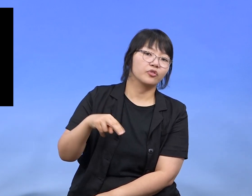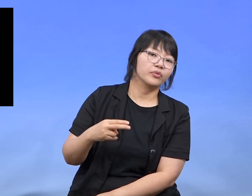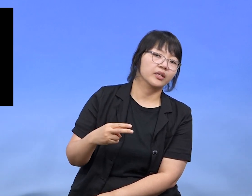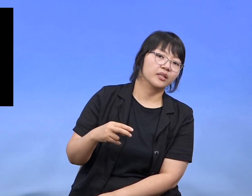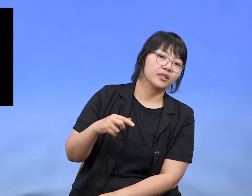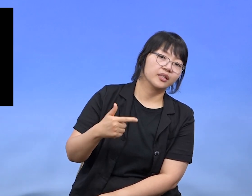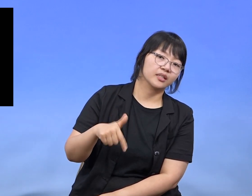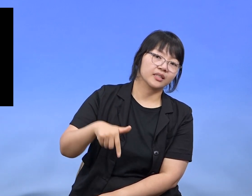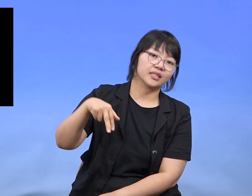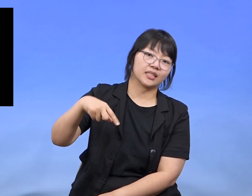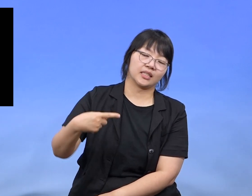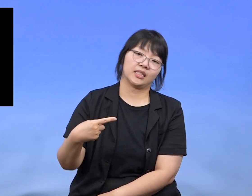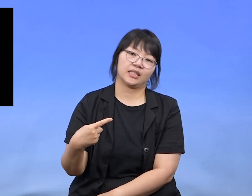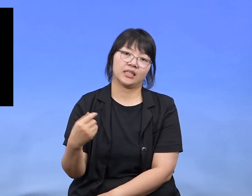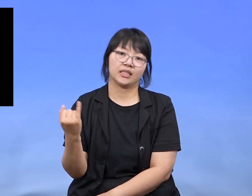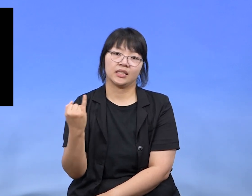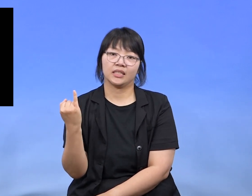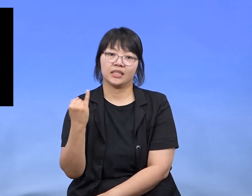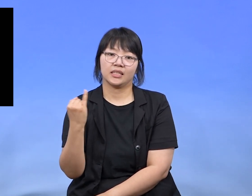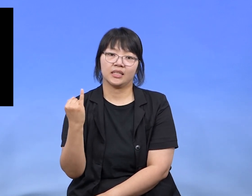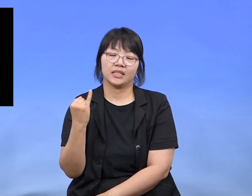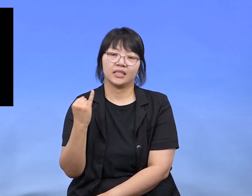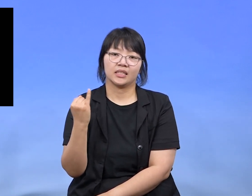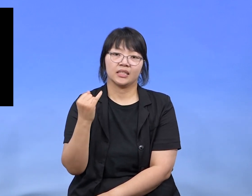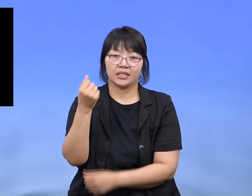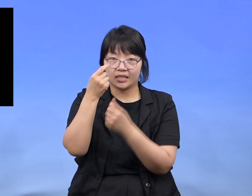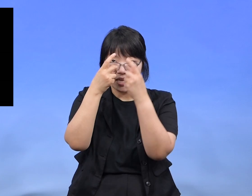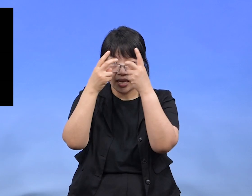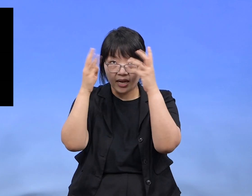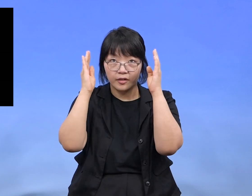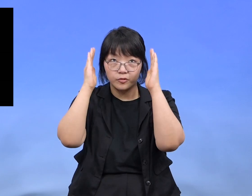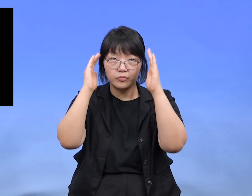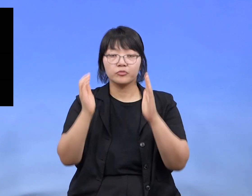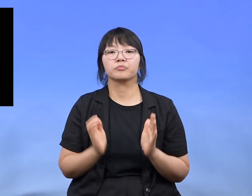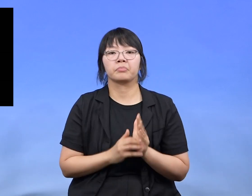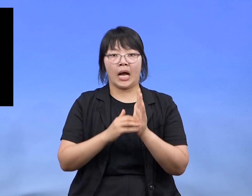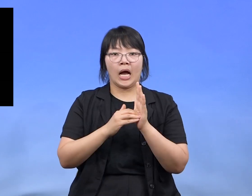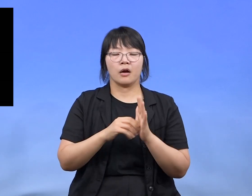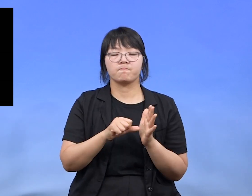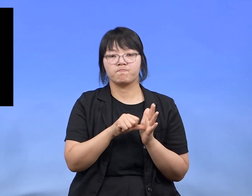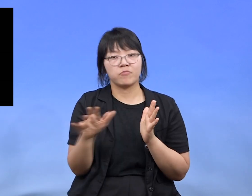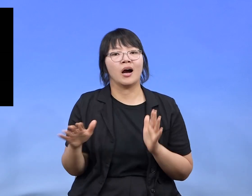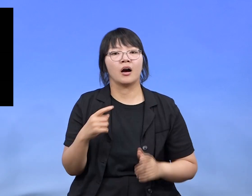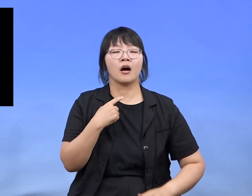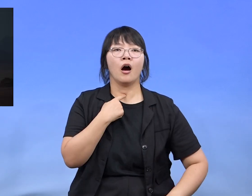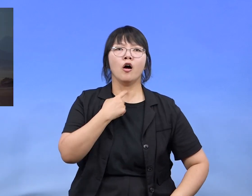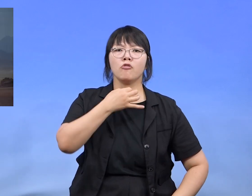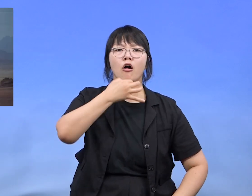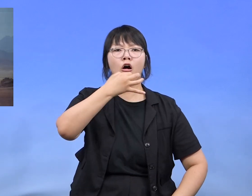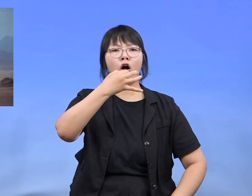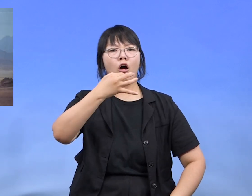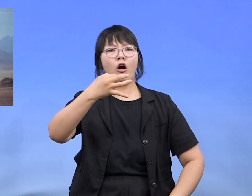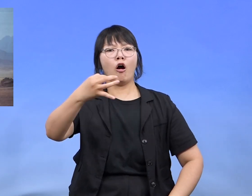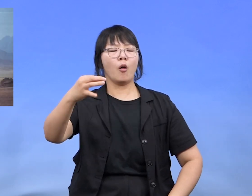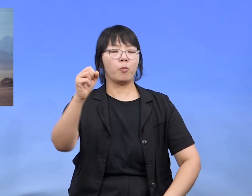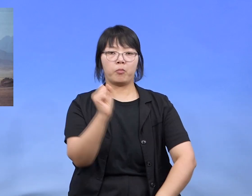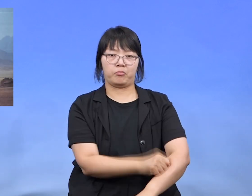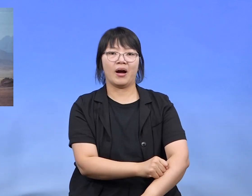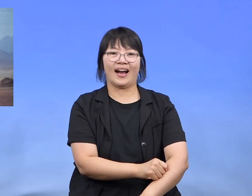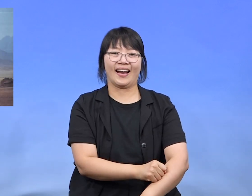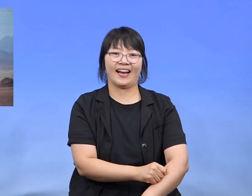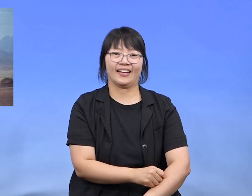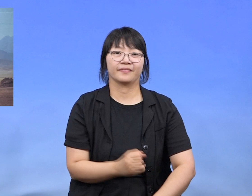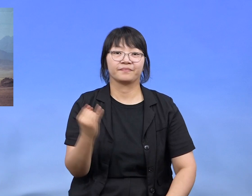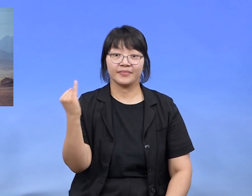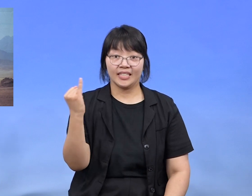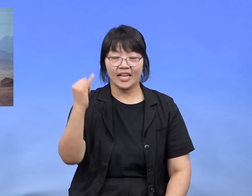네. 인디애나 주립대학에서 공부하고 오스트리아 빈에서 공부한 아주 탁월한 성악가였어요. 이